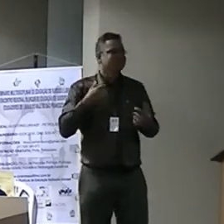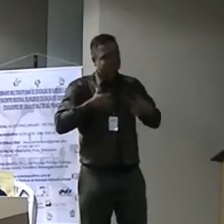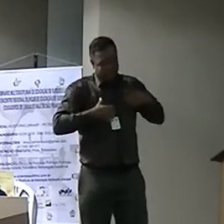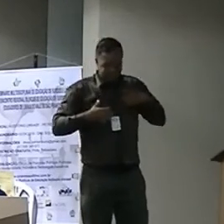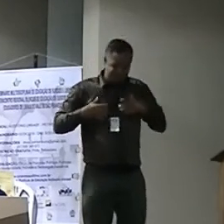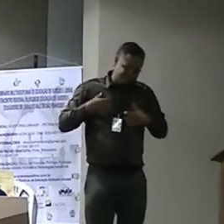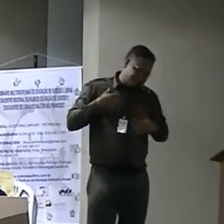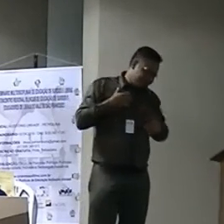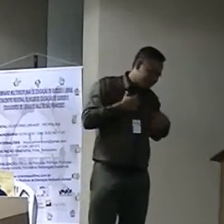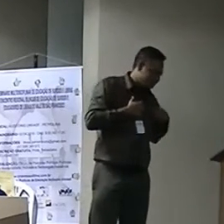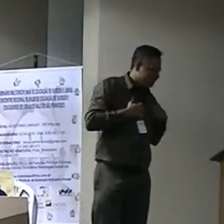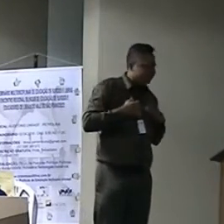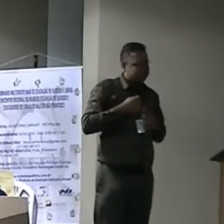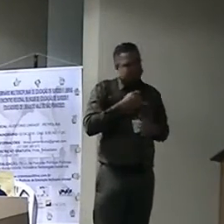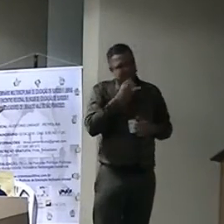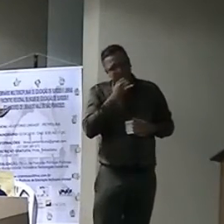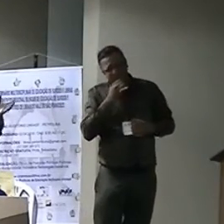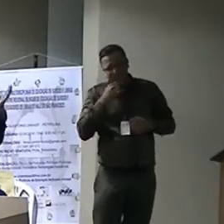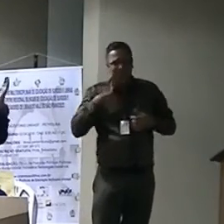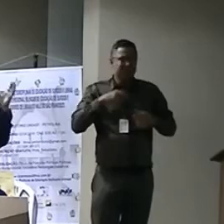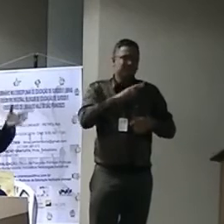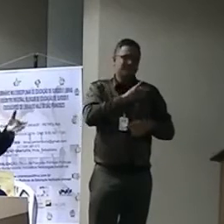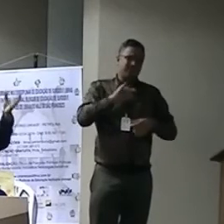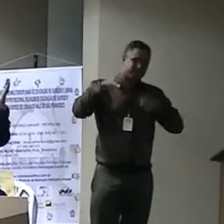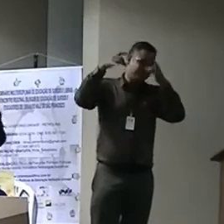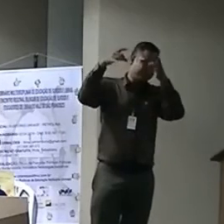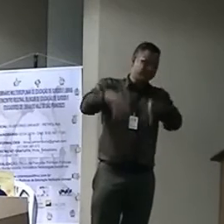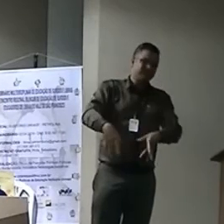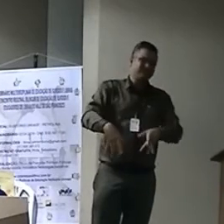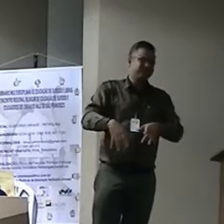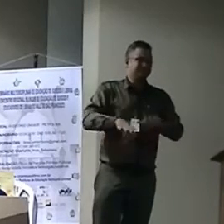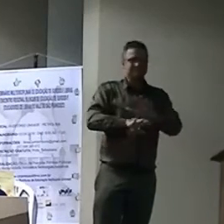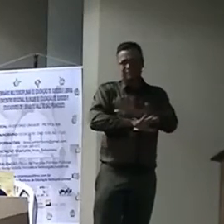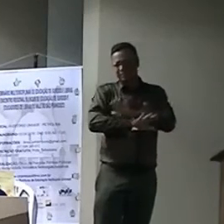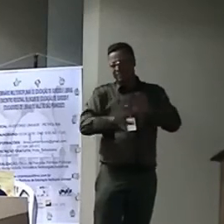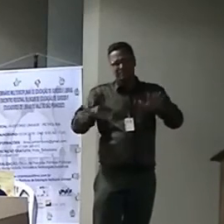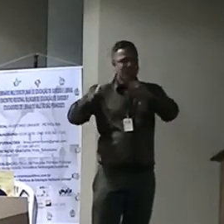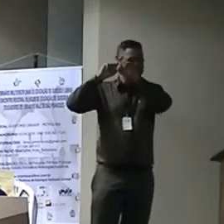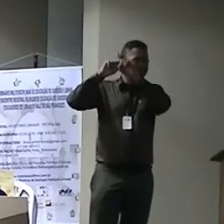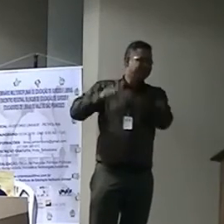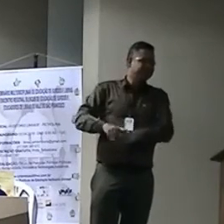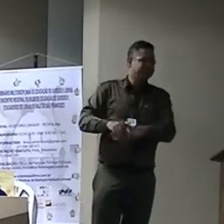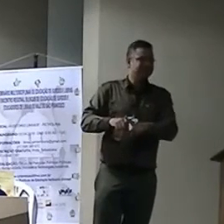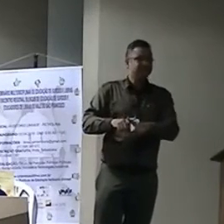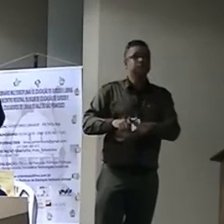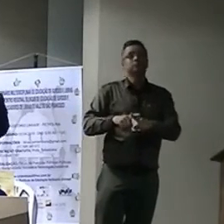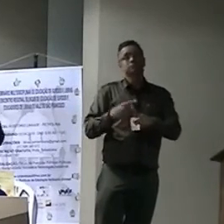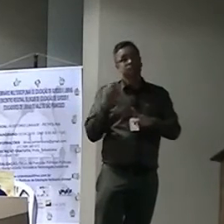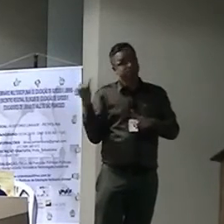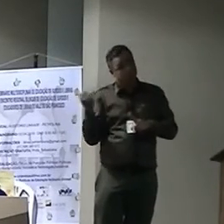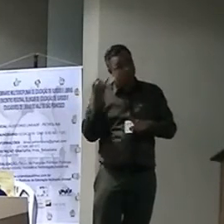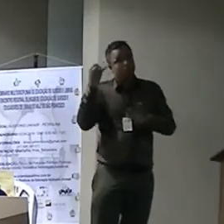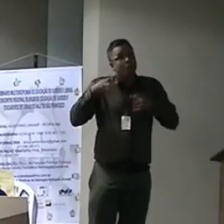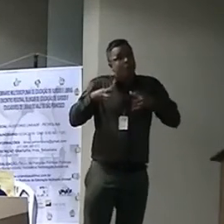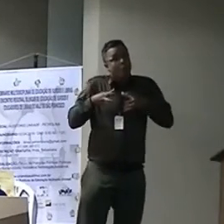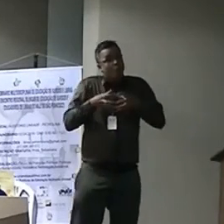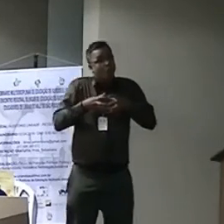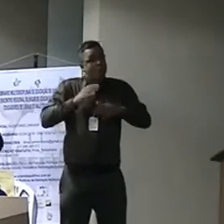muitas vezes. Existe, por isso que é importante o acompanhamento dos pais, né? Um acompanhamento de uma